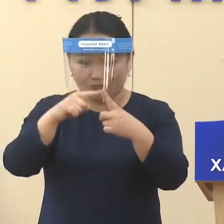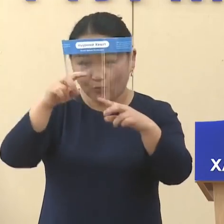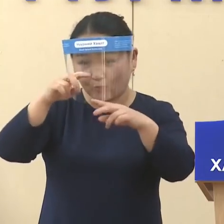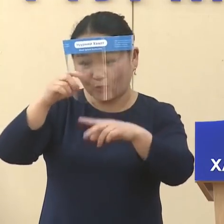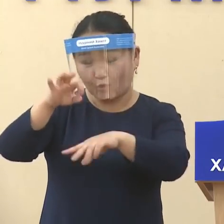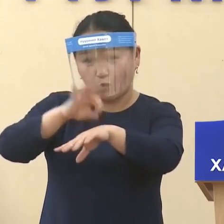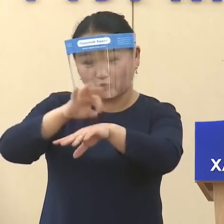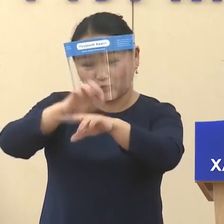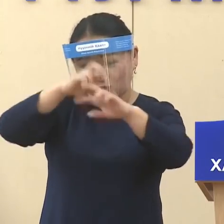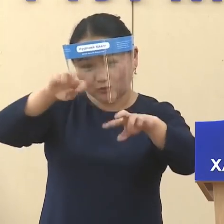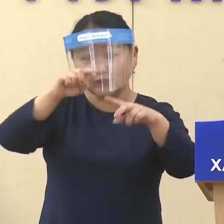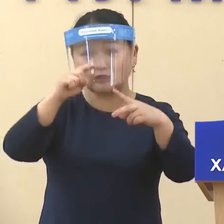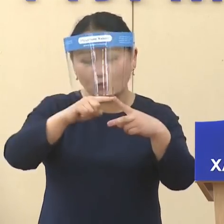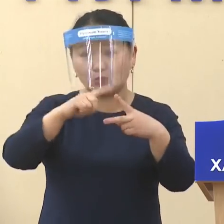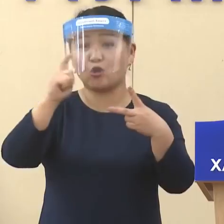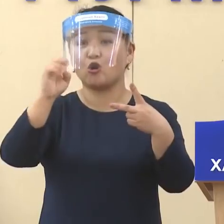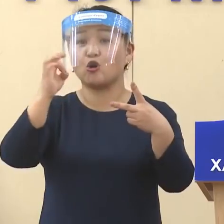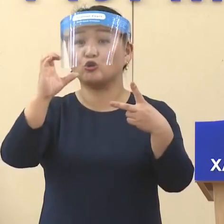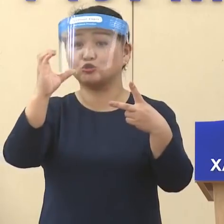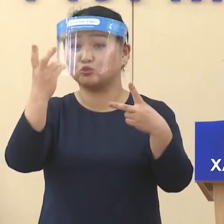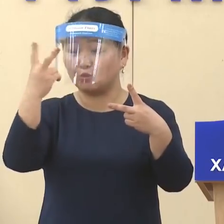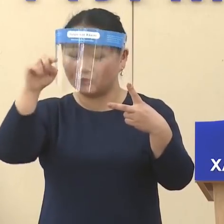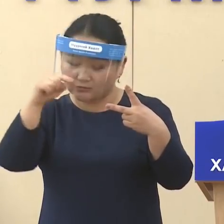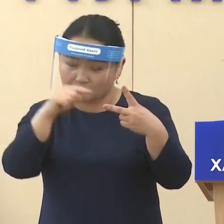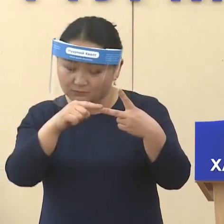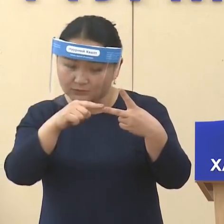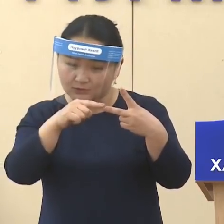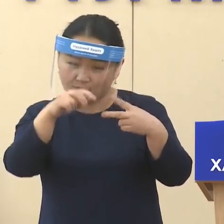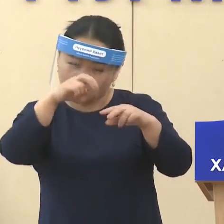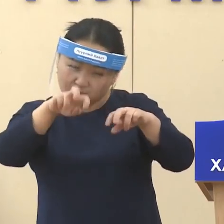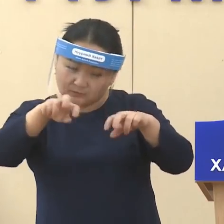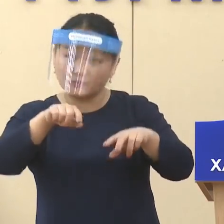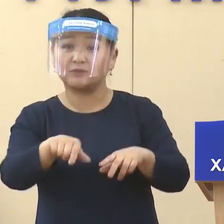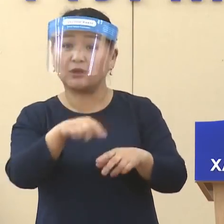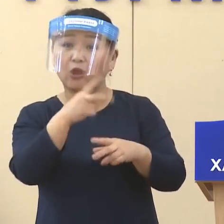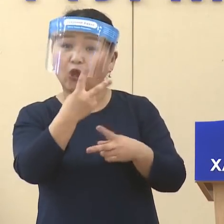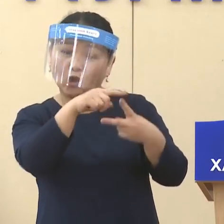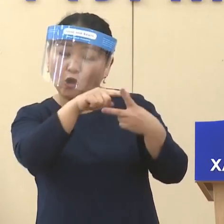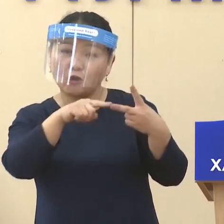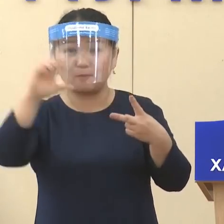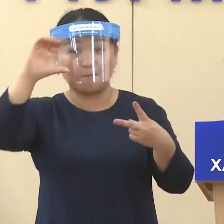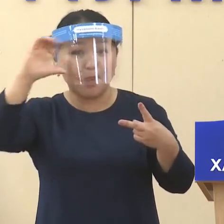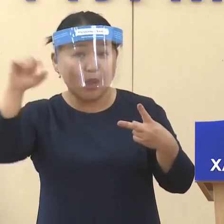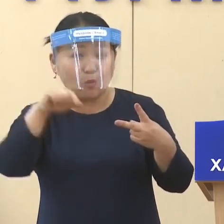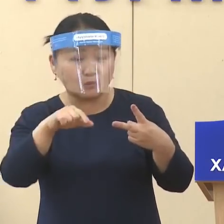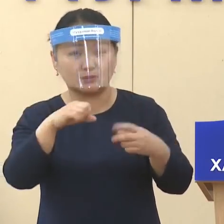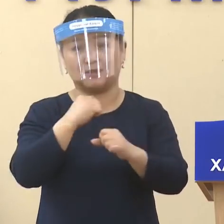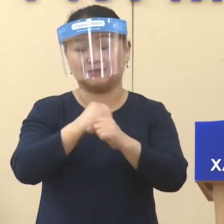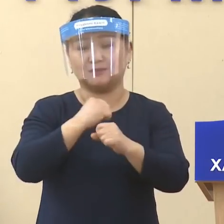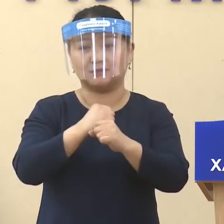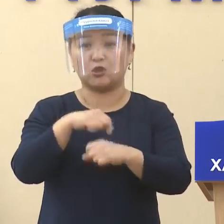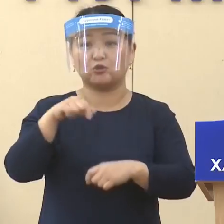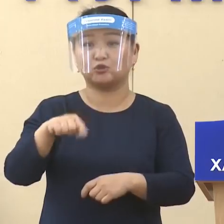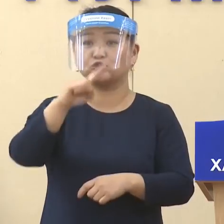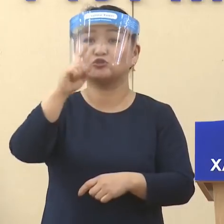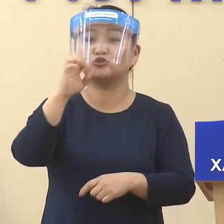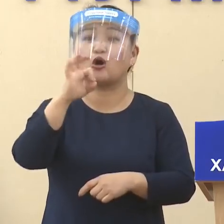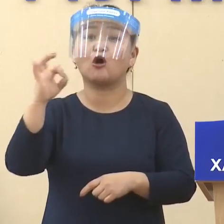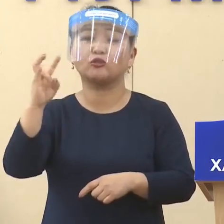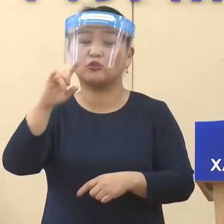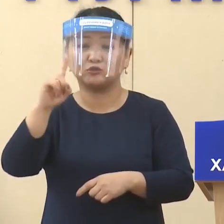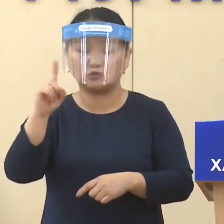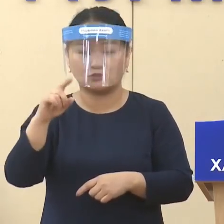бол голчлон халдвар эсэргүүцэх арга хэмжээг бол зохион байгуулж байгаа. За өнөөдөр манай зоонозын өвчин судлалын үндэсний төвийн ерөнхий захирал цаг одрах